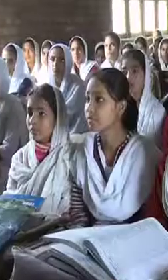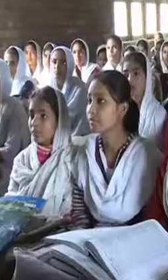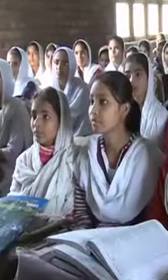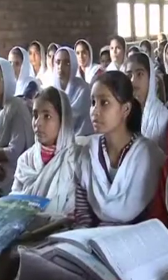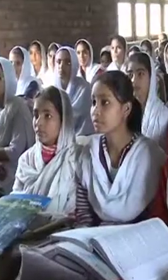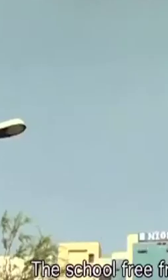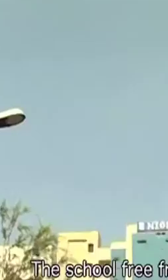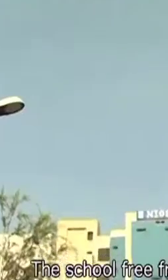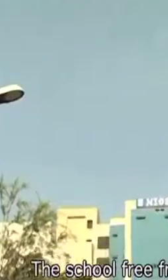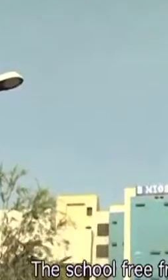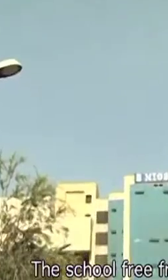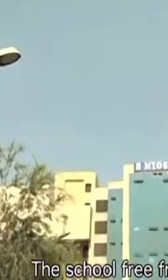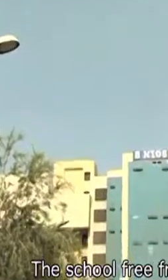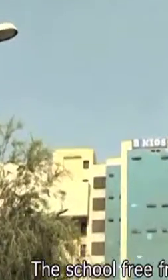विद्यालय जो मुक्त हो।